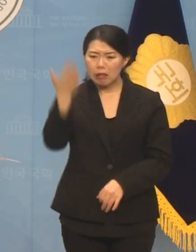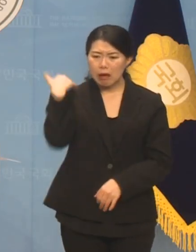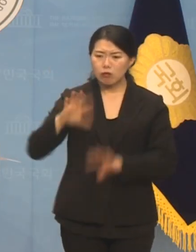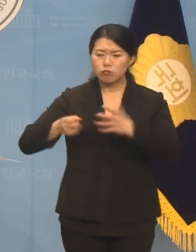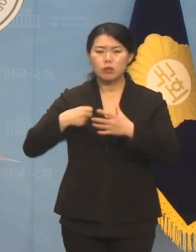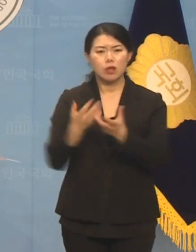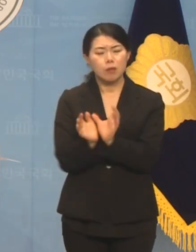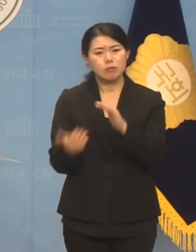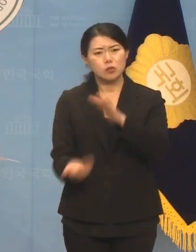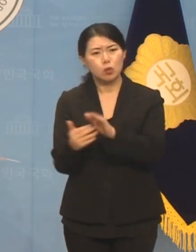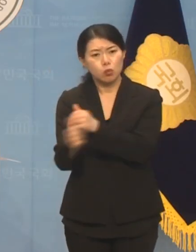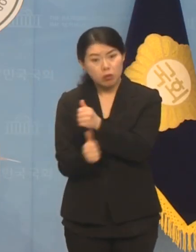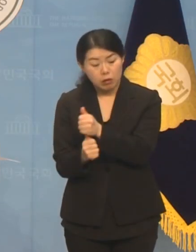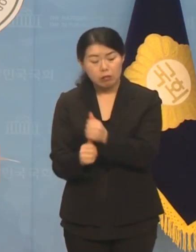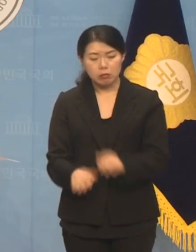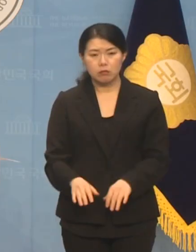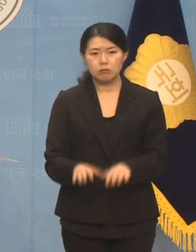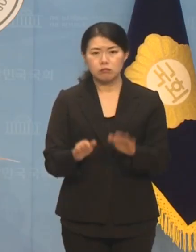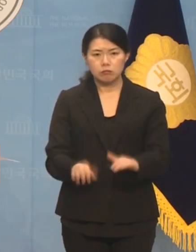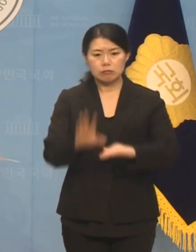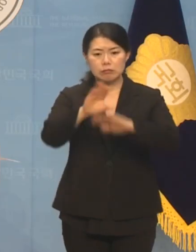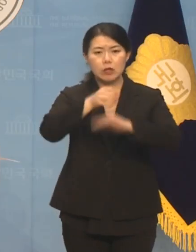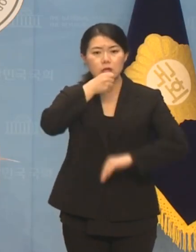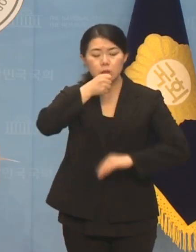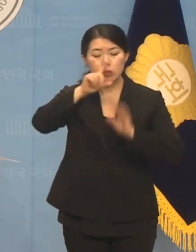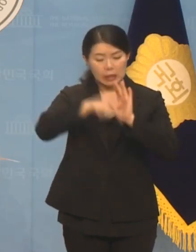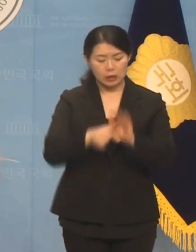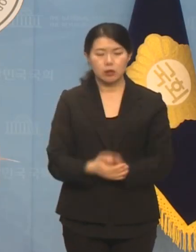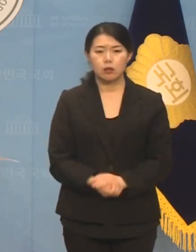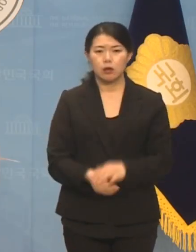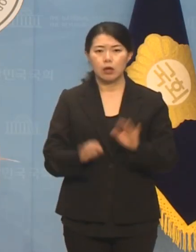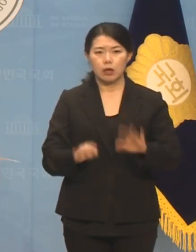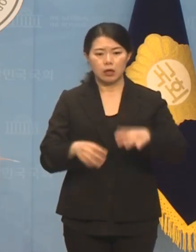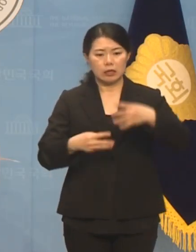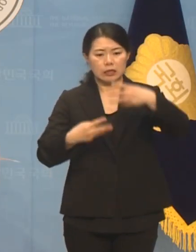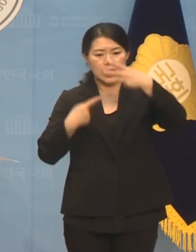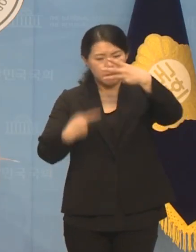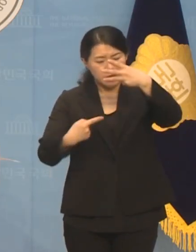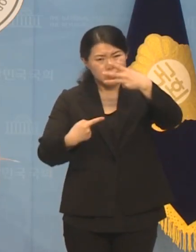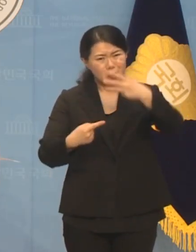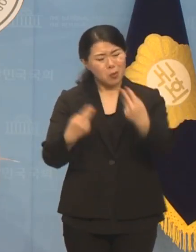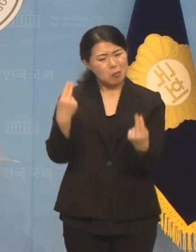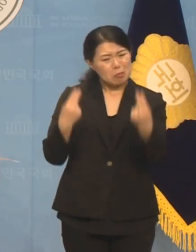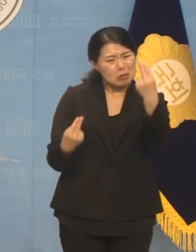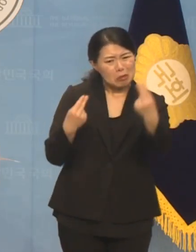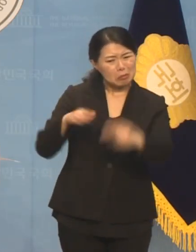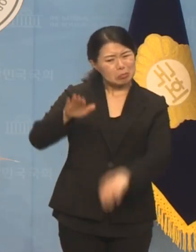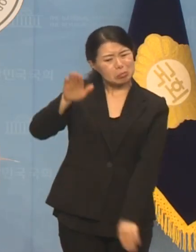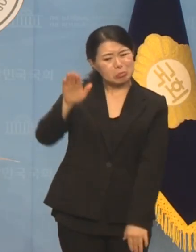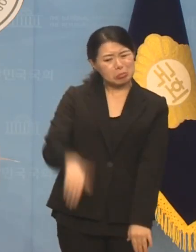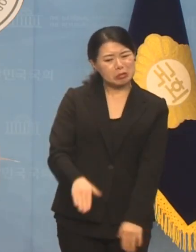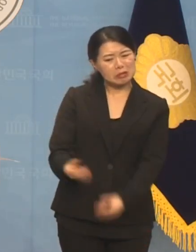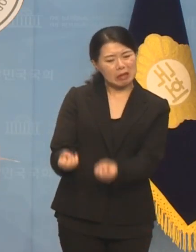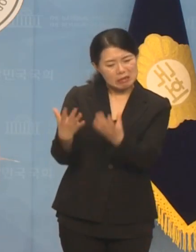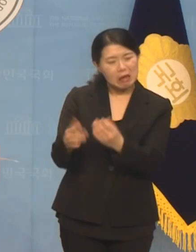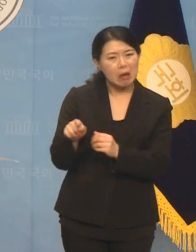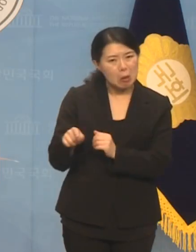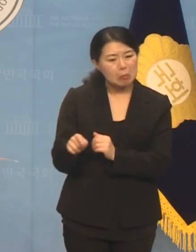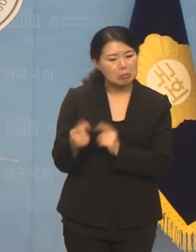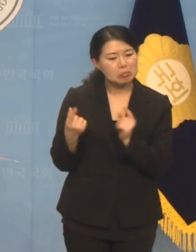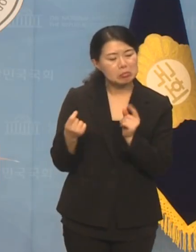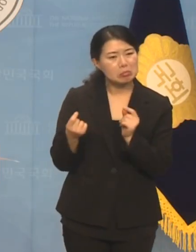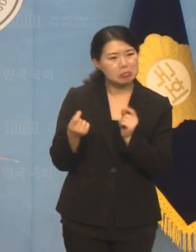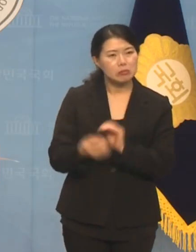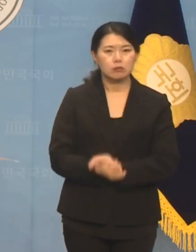최고위원은 방송 인터뷰에서 4.3 기념일은 3.1절에 비해 격이 낮은 행사라고 언급하기도